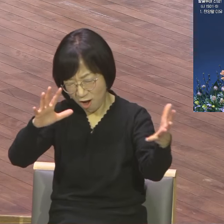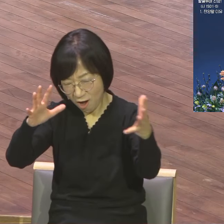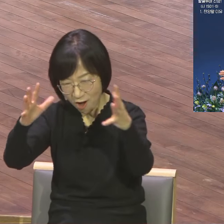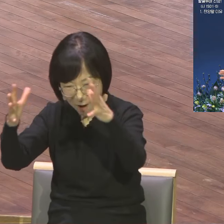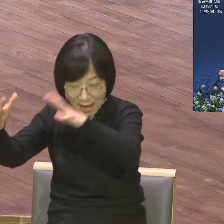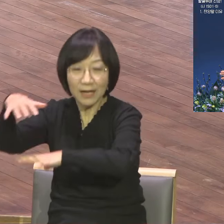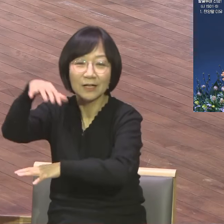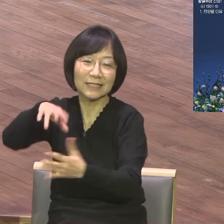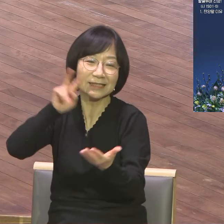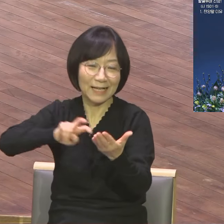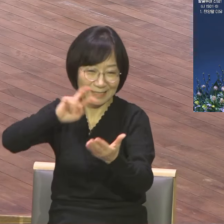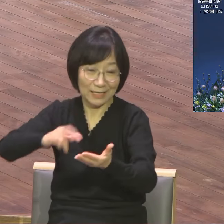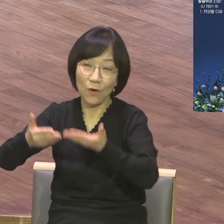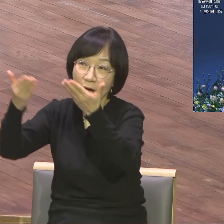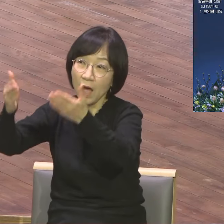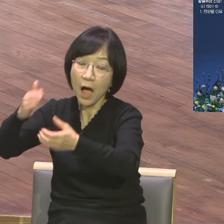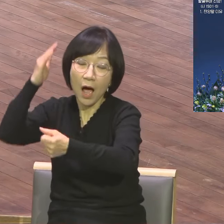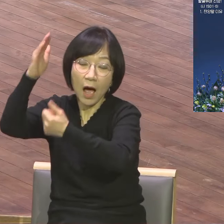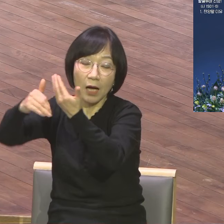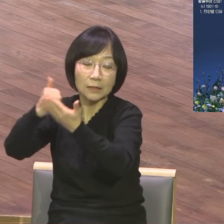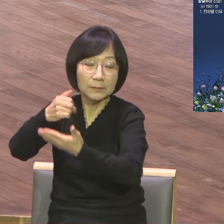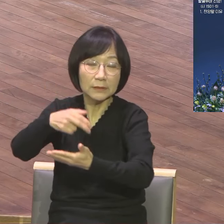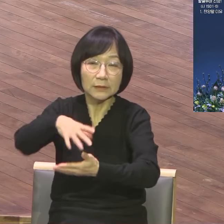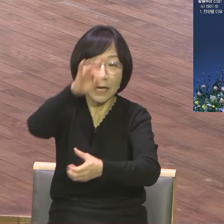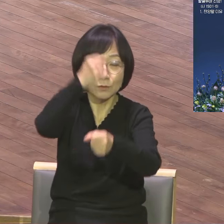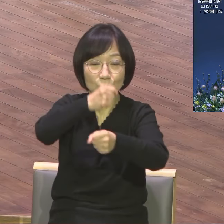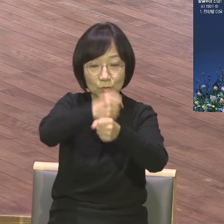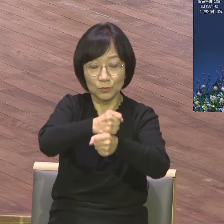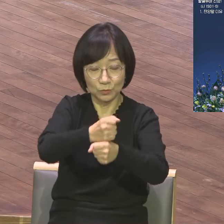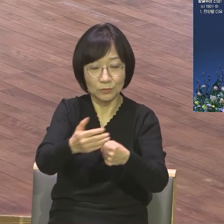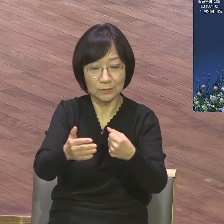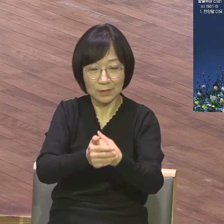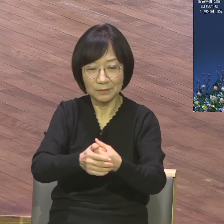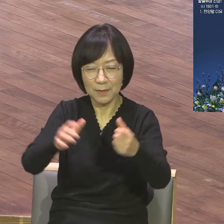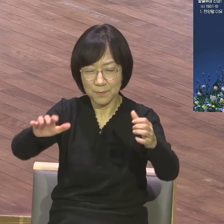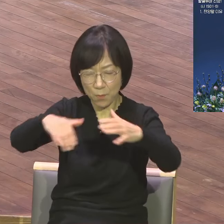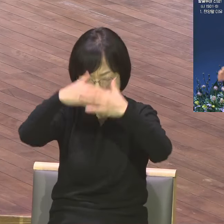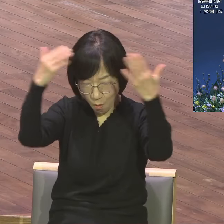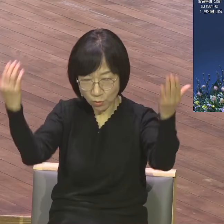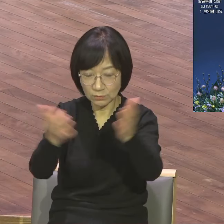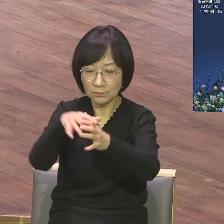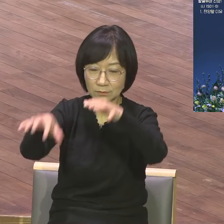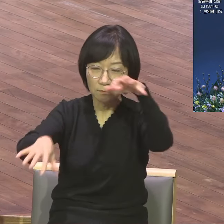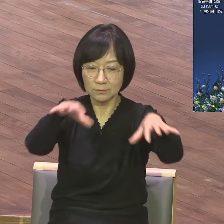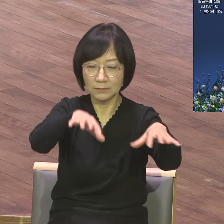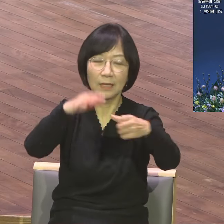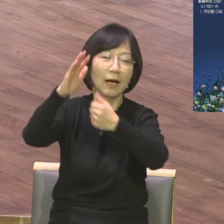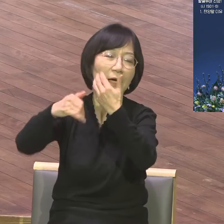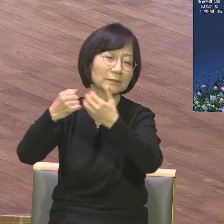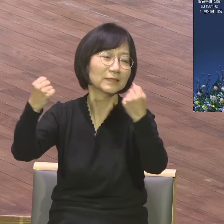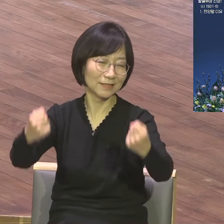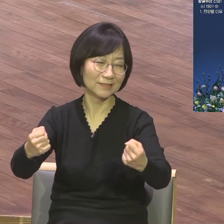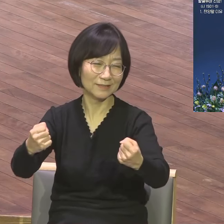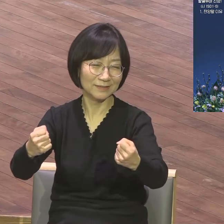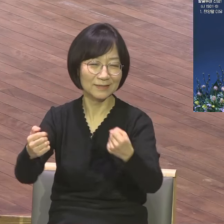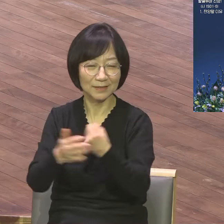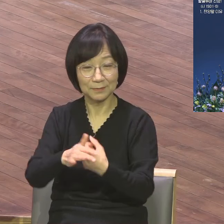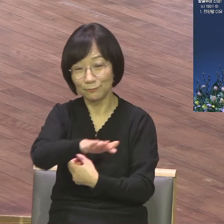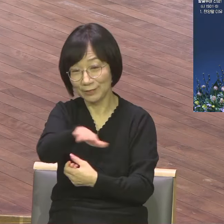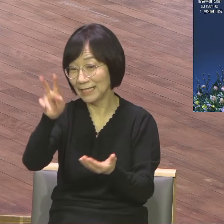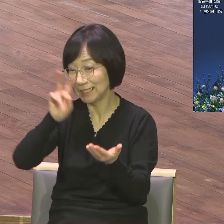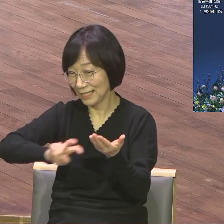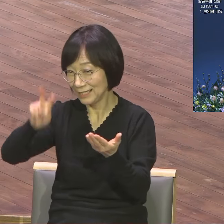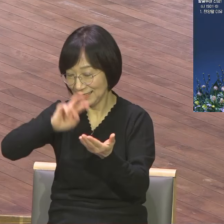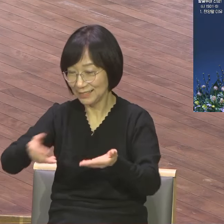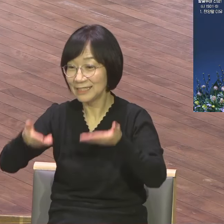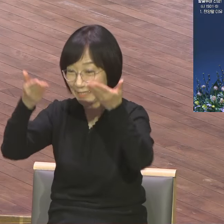하나님이 창조하셨기 때문에 안 계신 곳이 없어요. 어? 안 계신 곳이 없어요. 권능의 궁창에서 이렇게 말하는데 이게 무슨